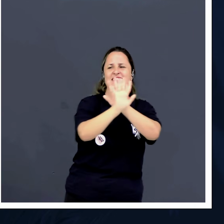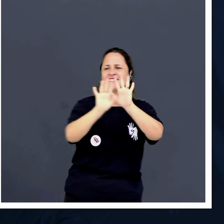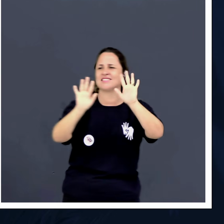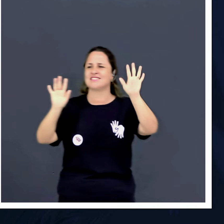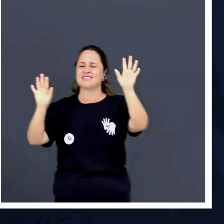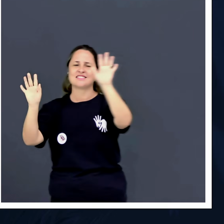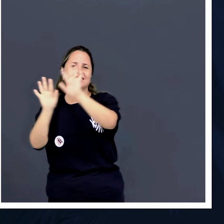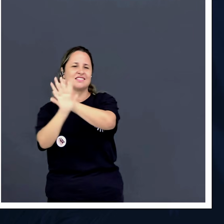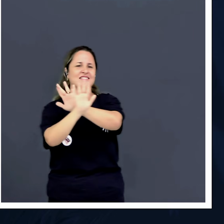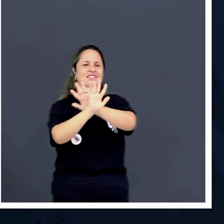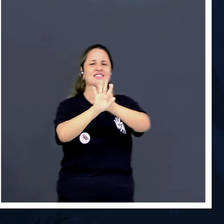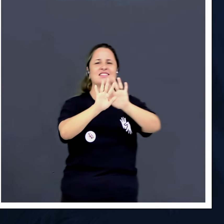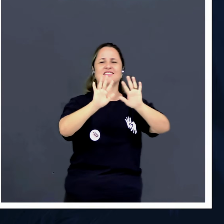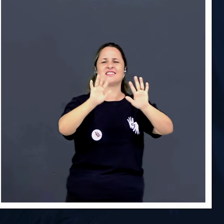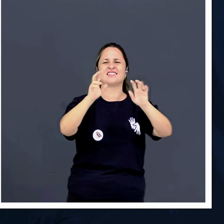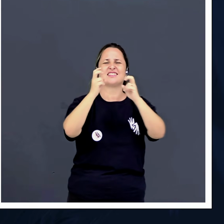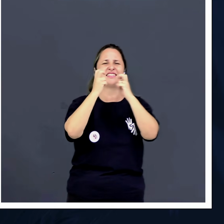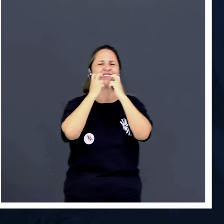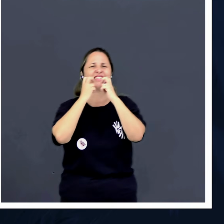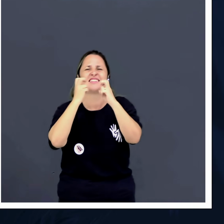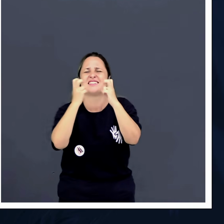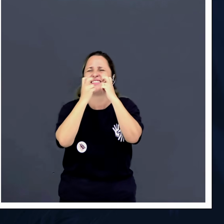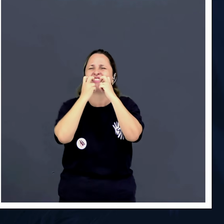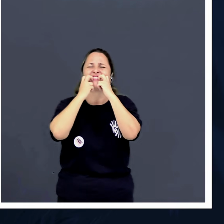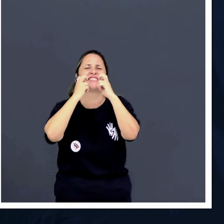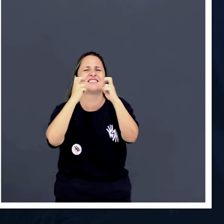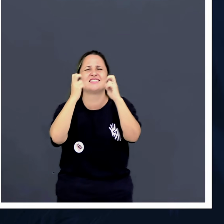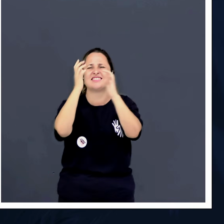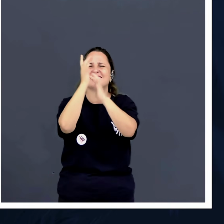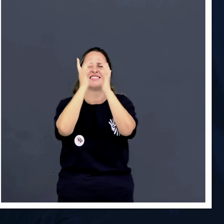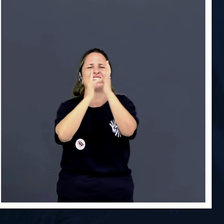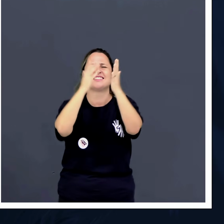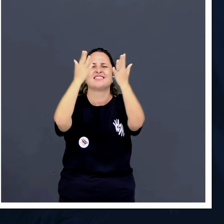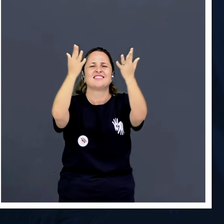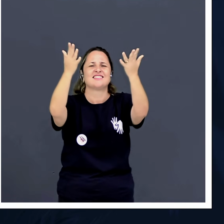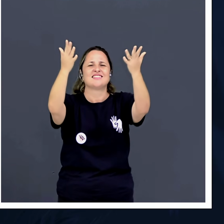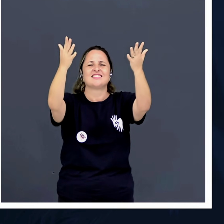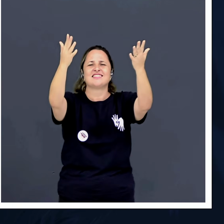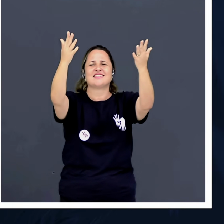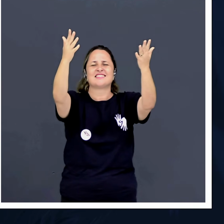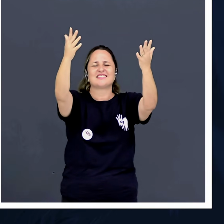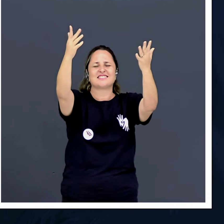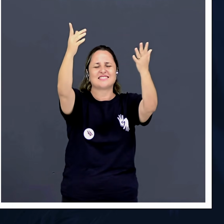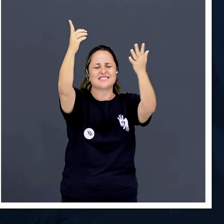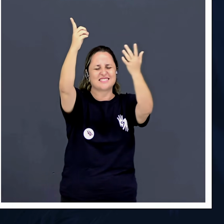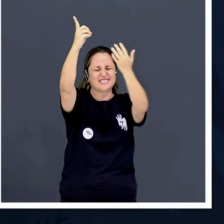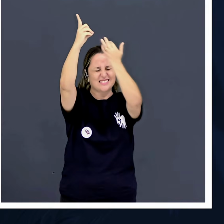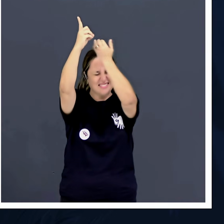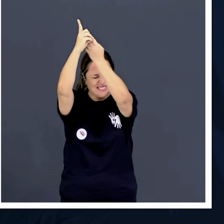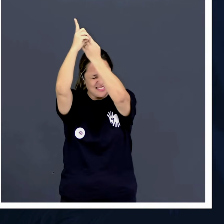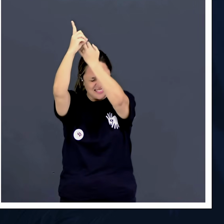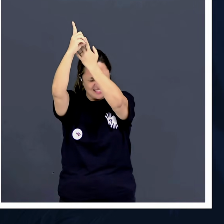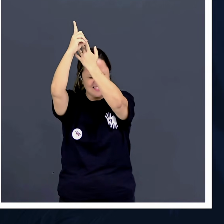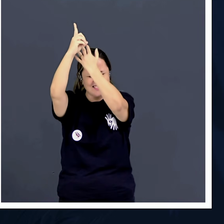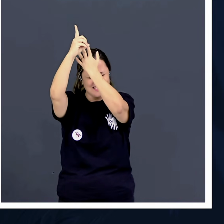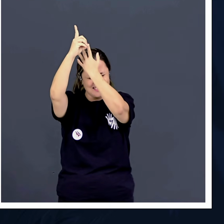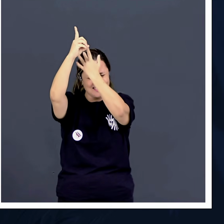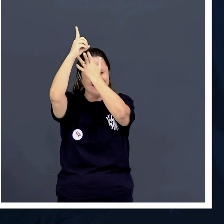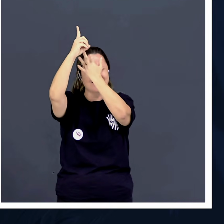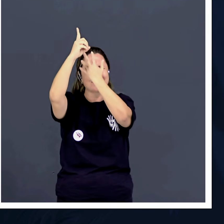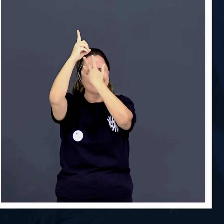Na multidão eu clamo teu nome. O